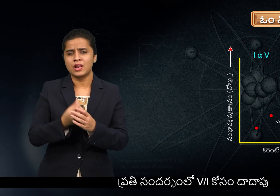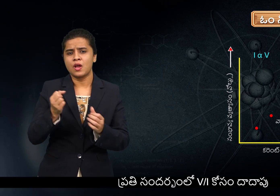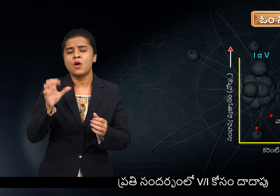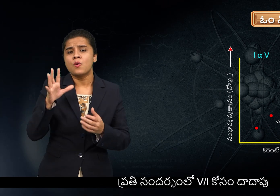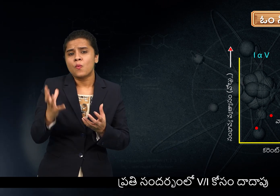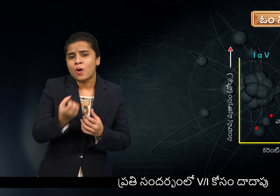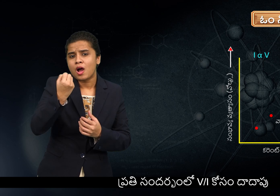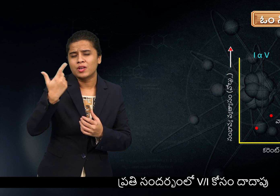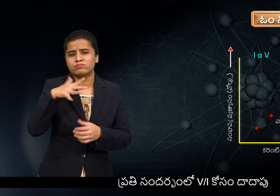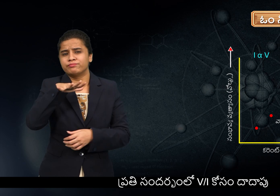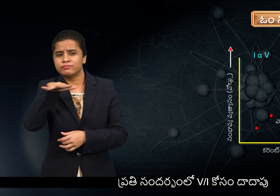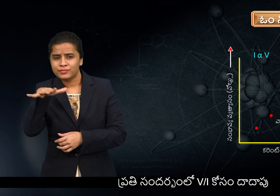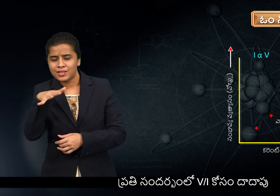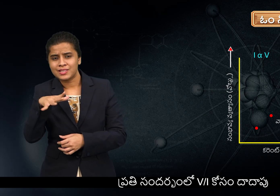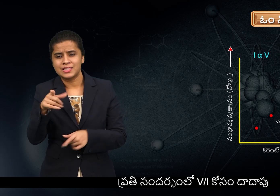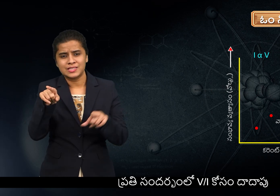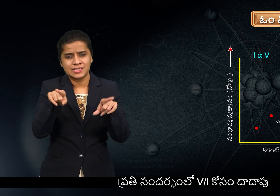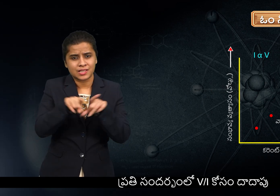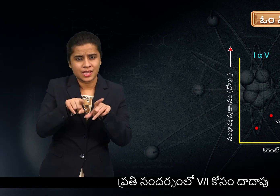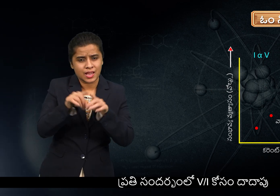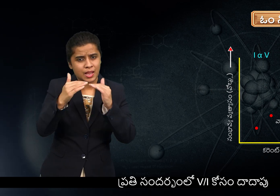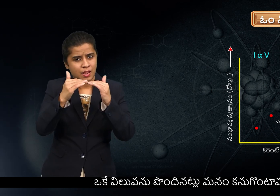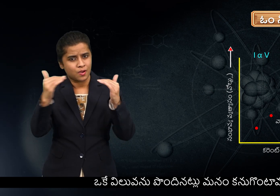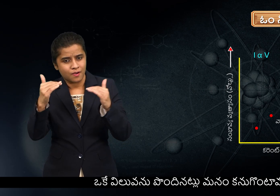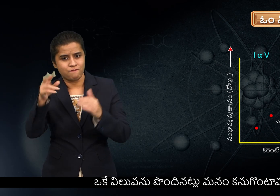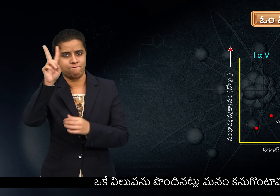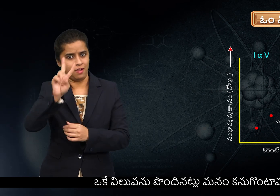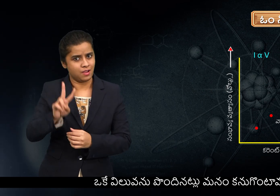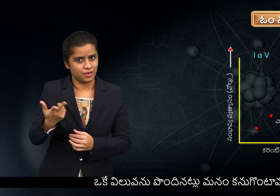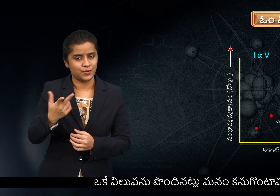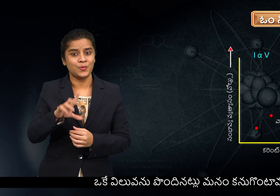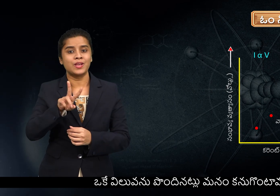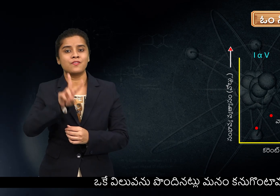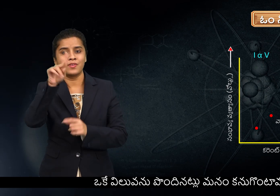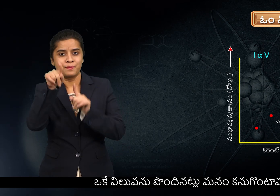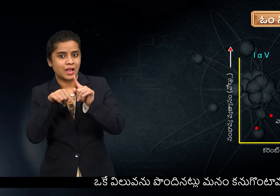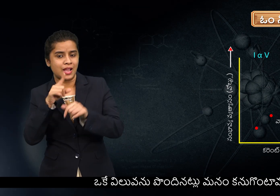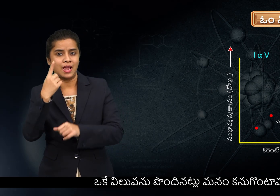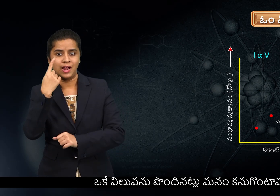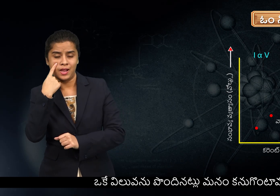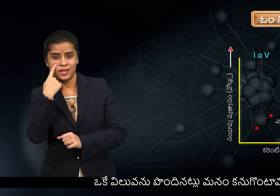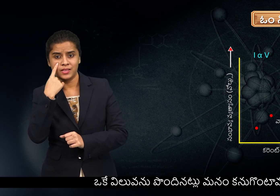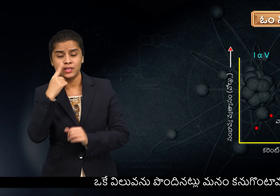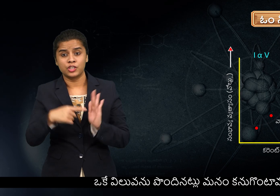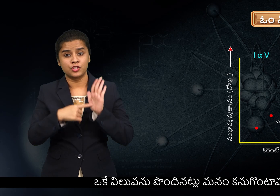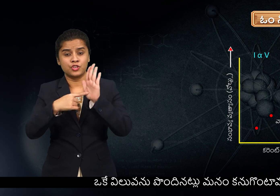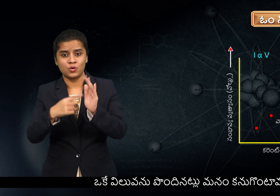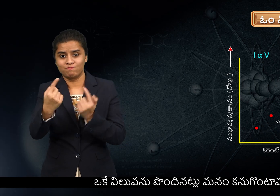ప్రతి సందర్భంలో V/I కోసం దాదాపు ఒకే విలువను పొందినట్లు మనం కనుగొంటాము.